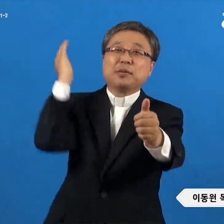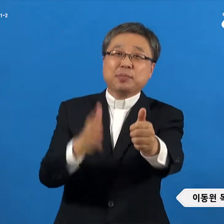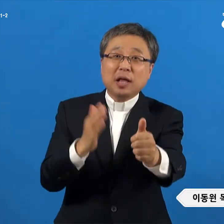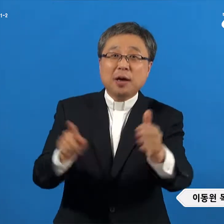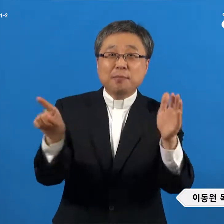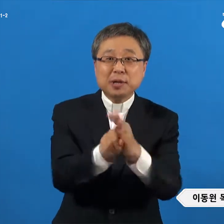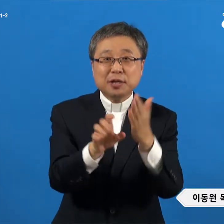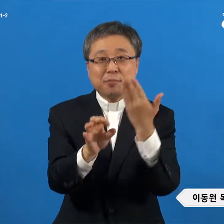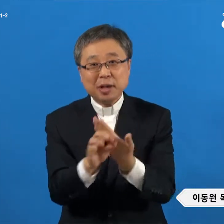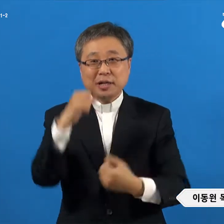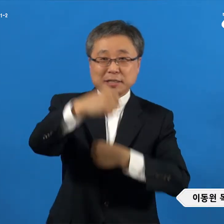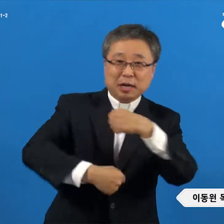자유가 시작될 것입니다.